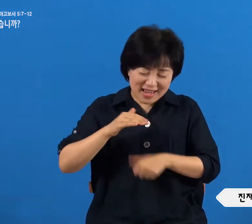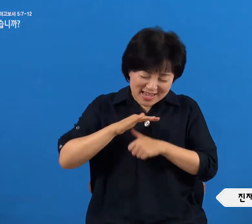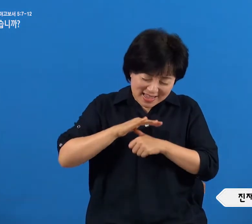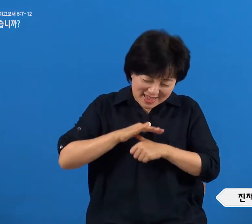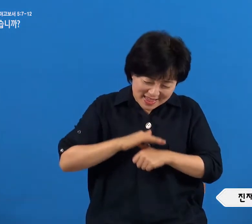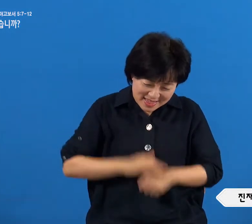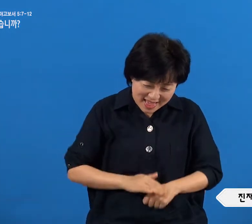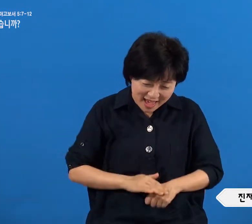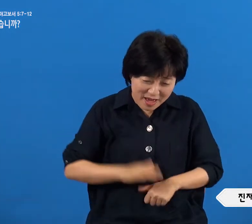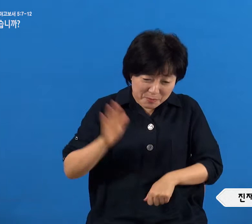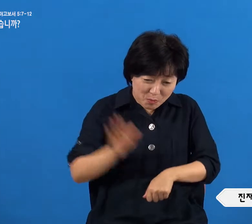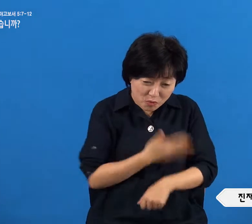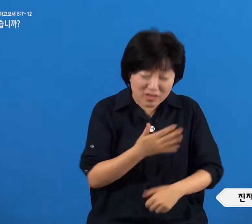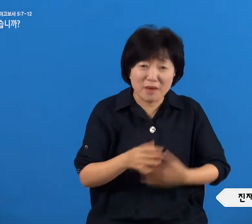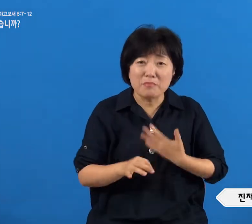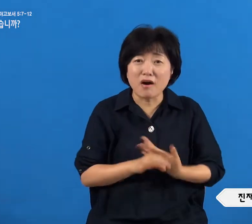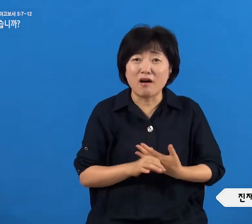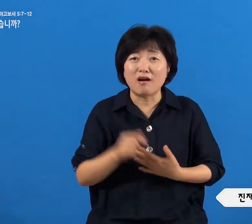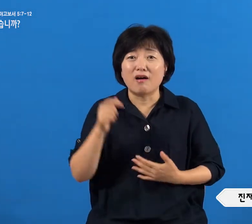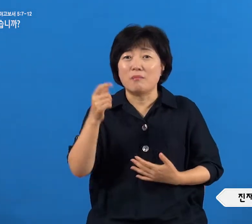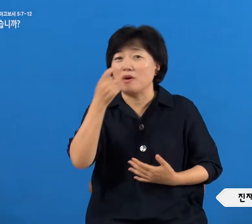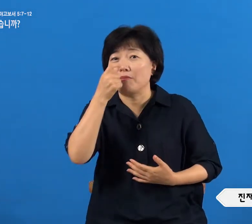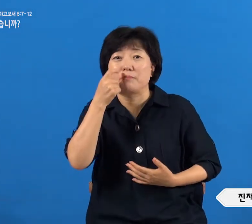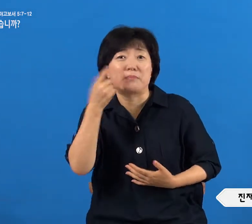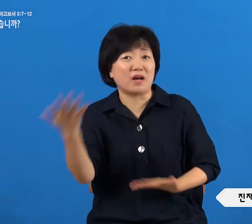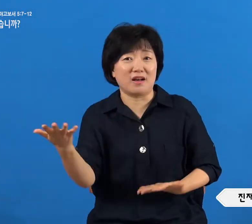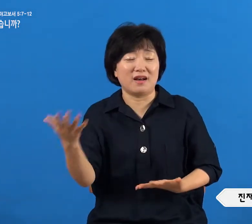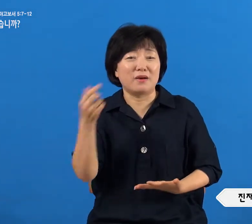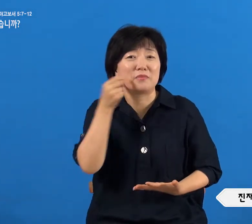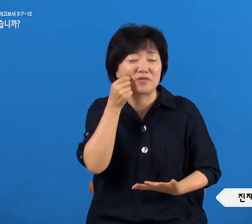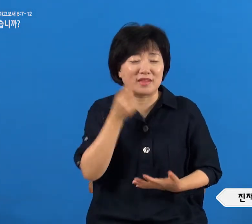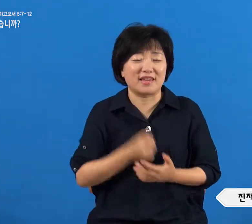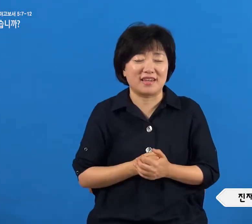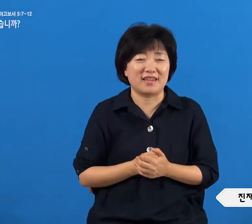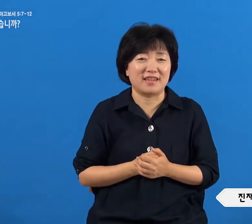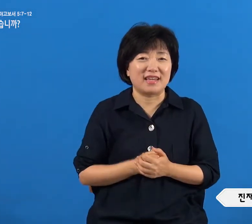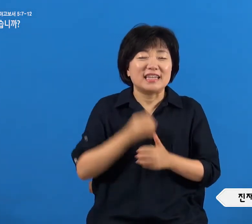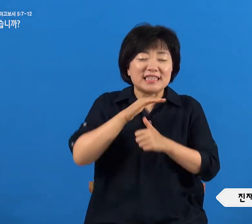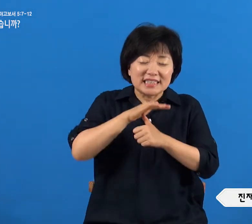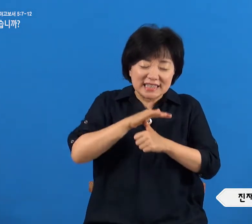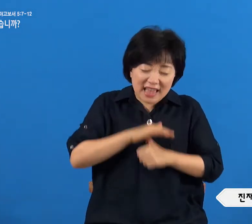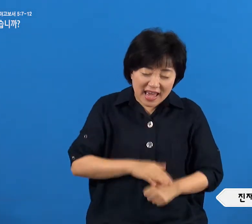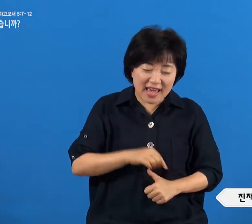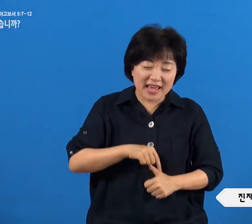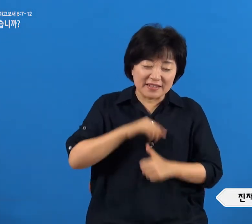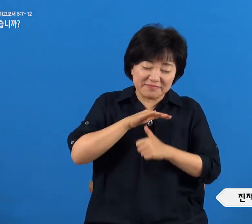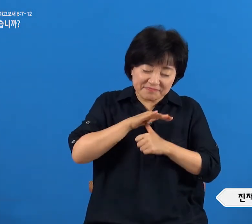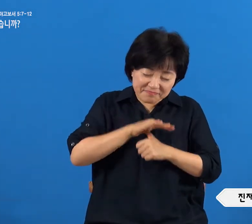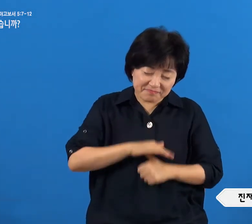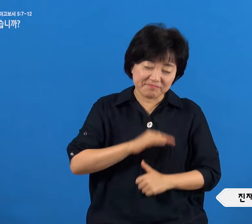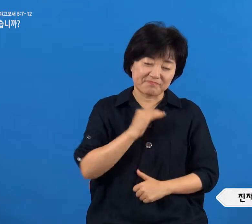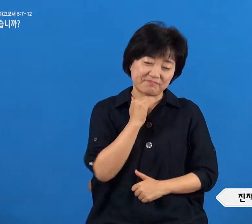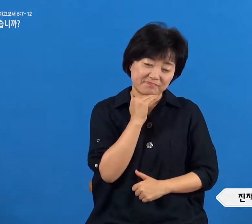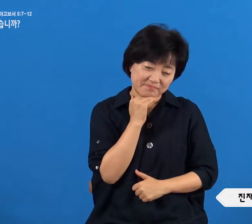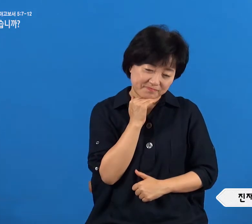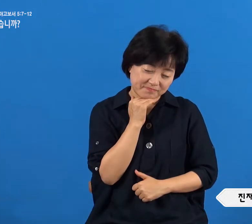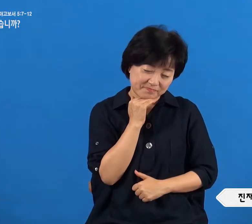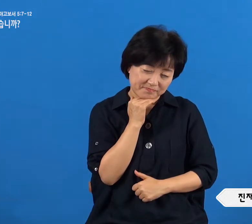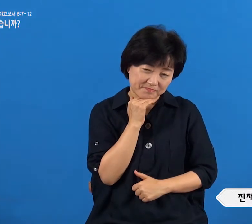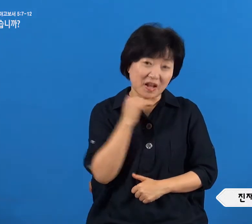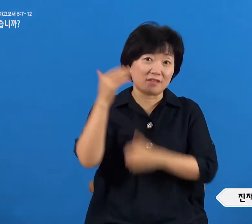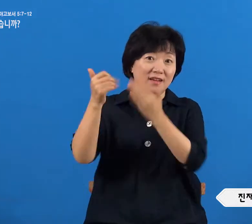않으면 배울 수 없기 때문에 인내를 향한 하나님의 축복을 가지고 기다리십니다.